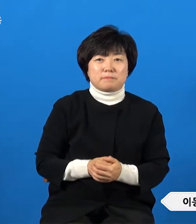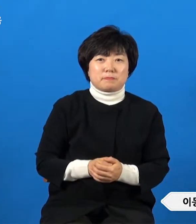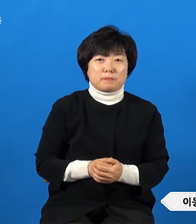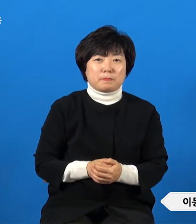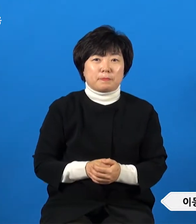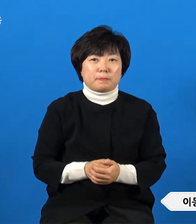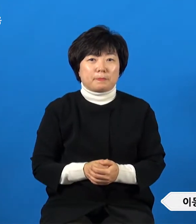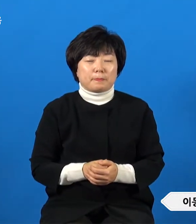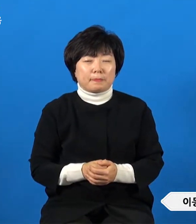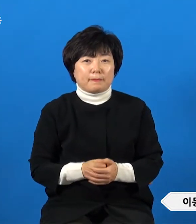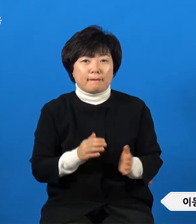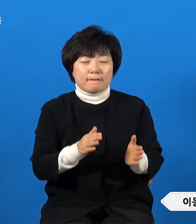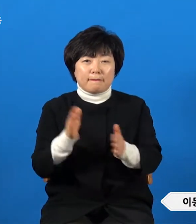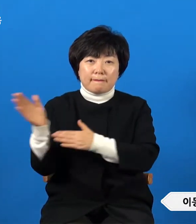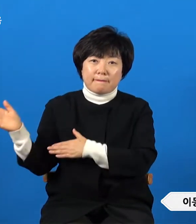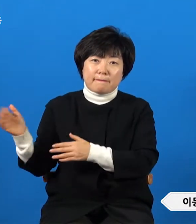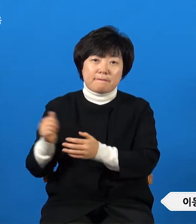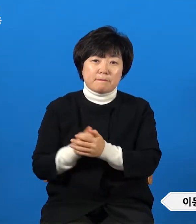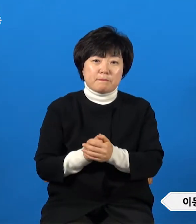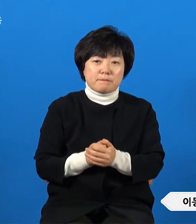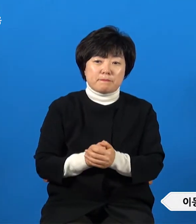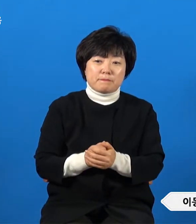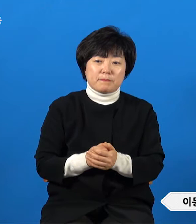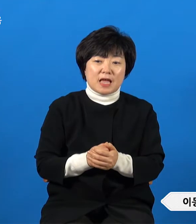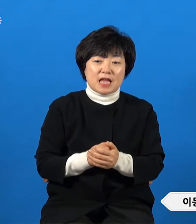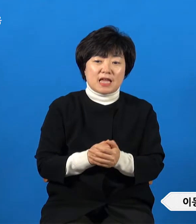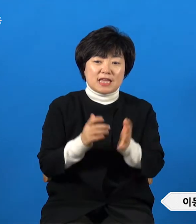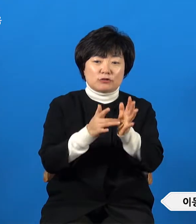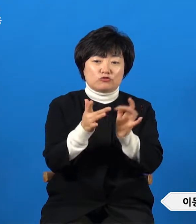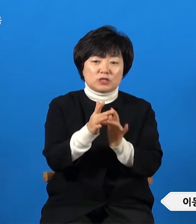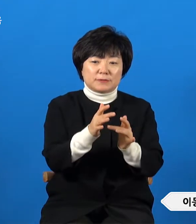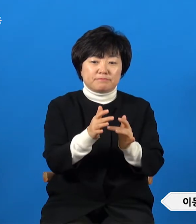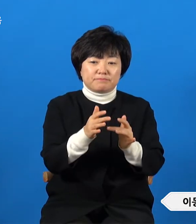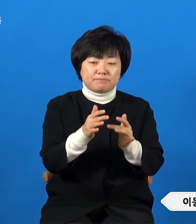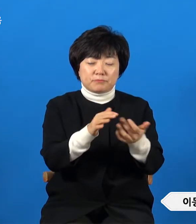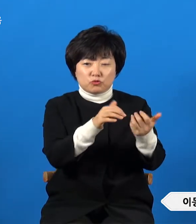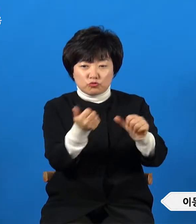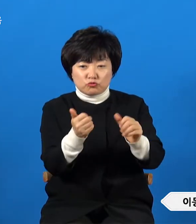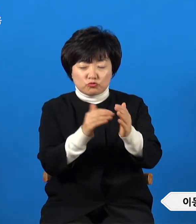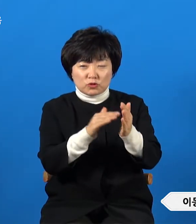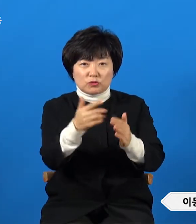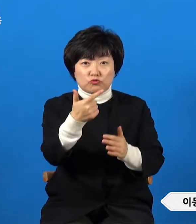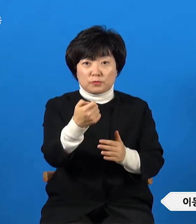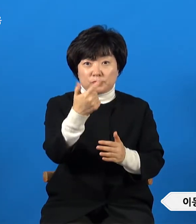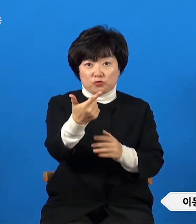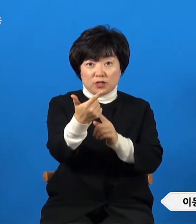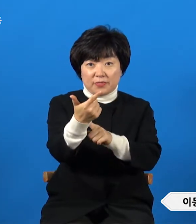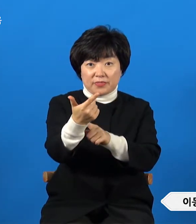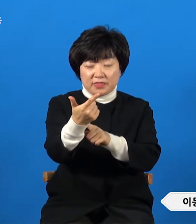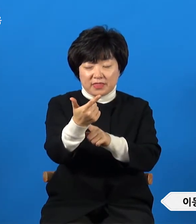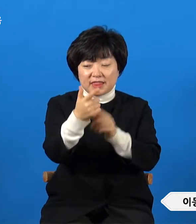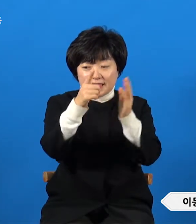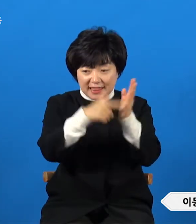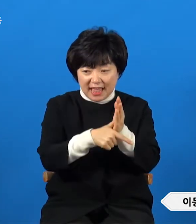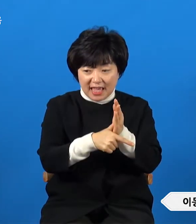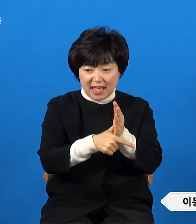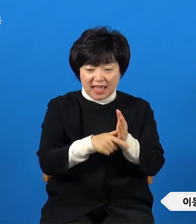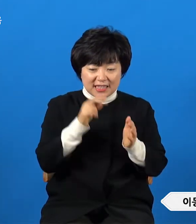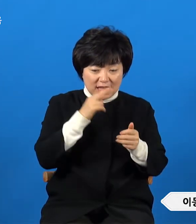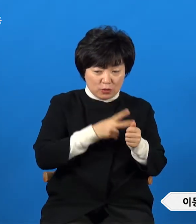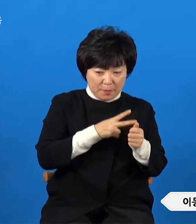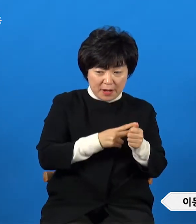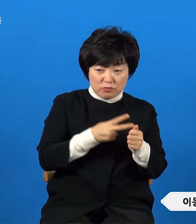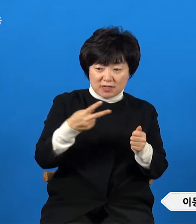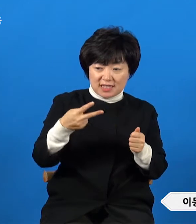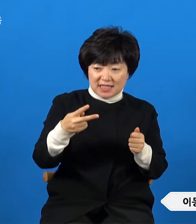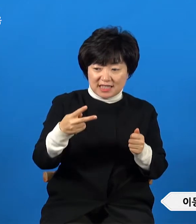자, 추후 66년, AD 66년 바울이 디모데에게 이 편지를 썼습니다. 바울이 디모데에게 쓴 마지막